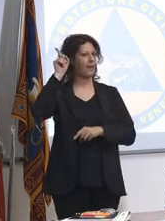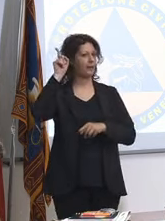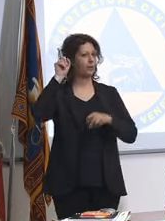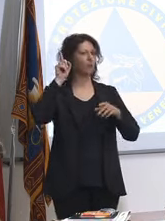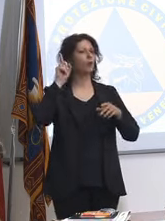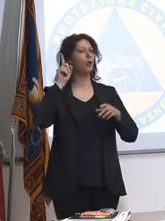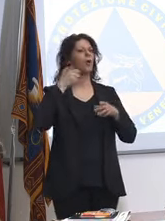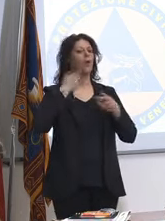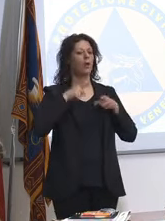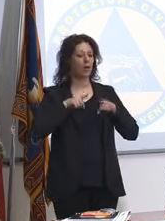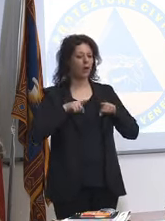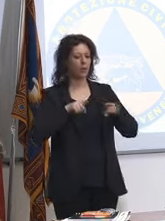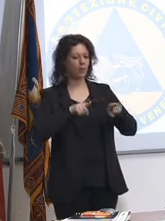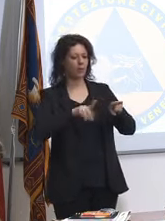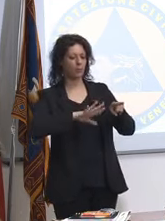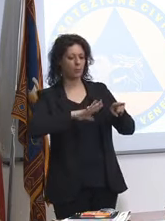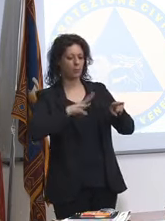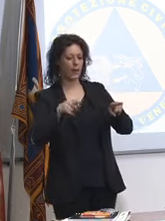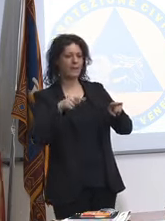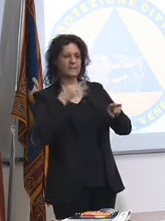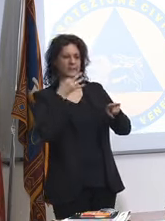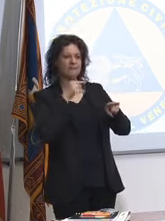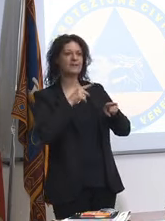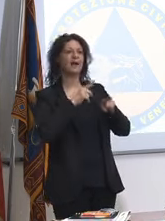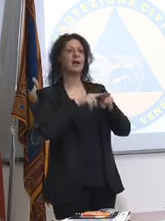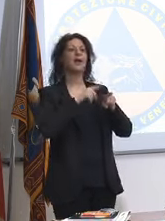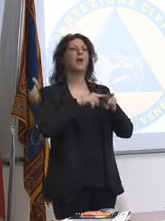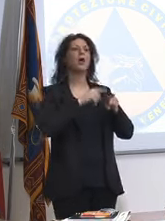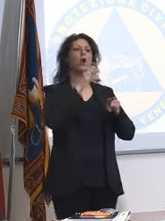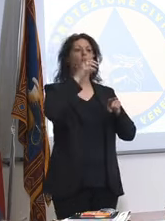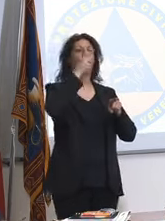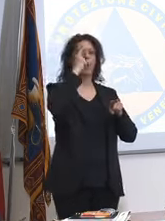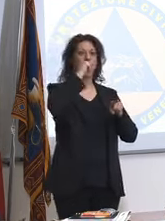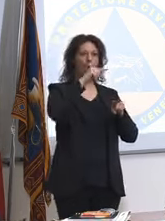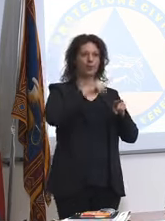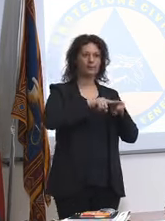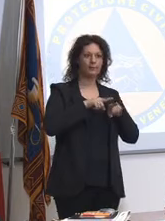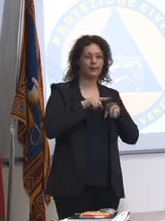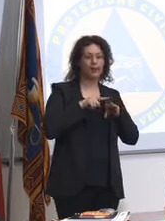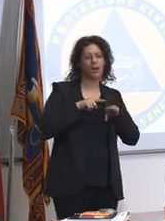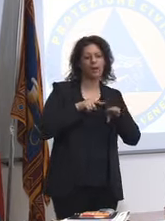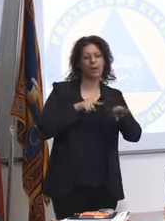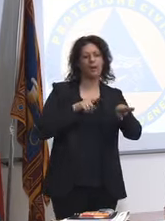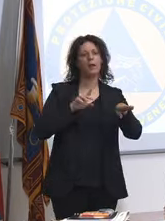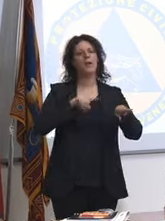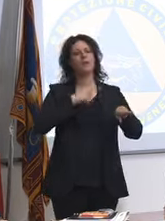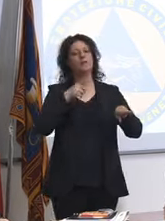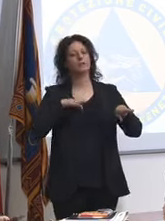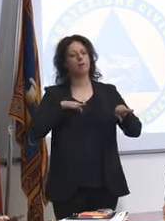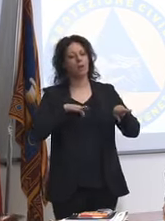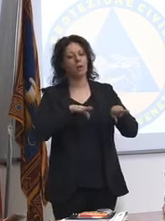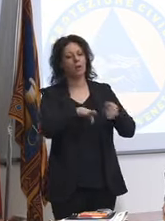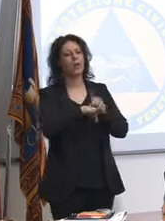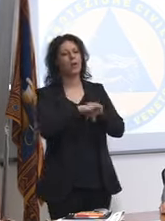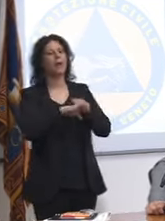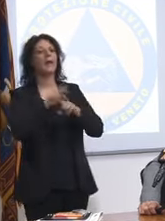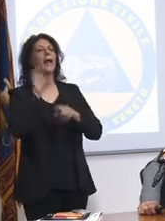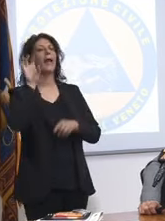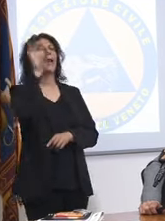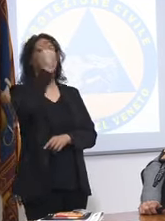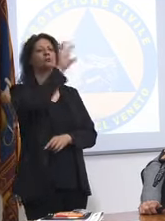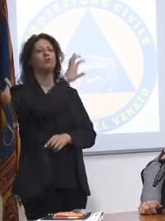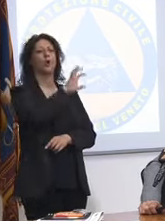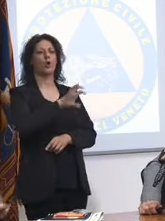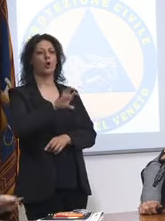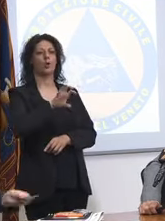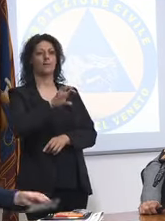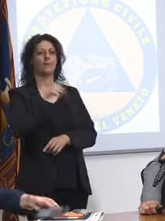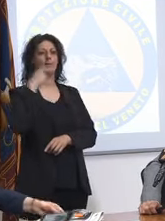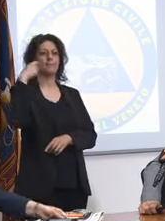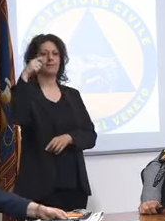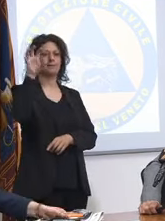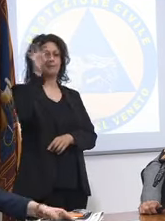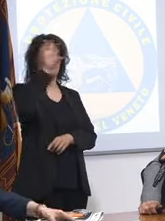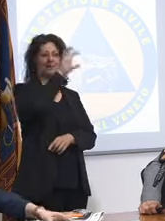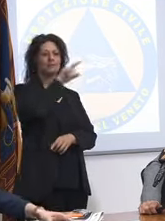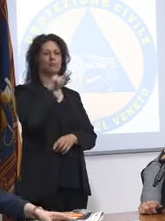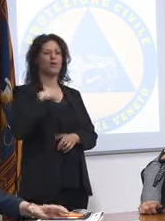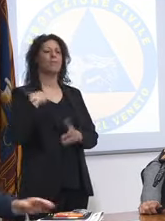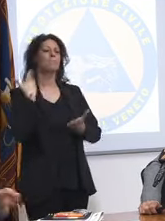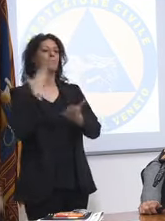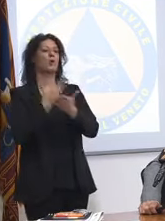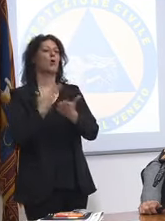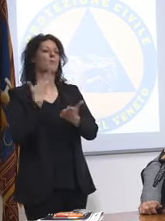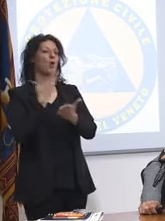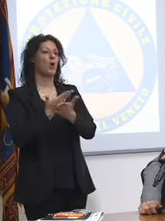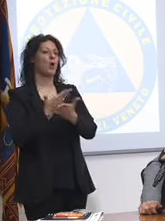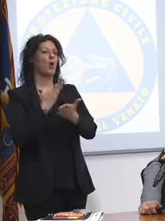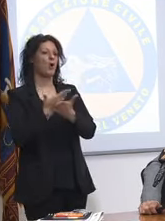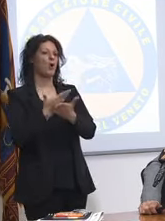del Presidente Conte e invece la conferenza delle regioni che ha proposto delle soluzioni alternative che poi sono state